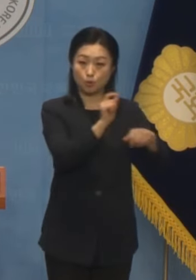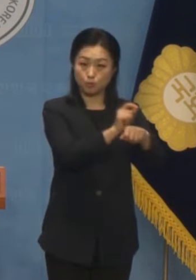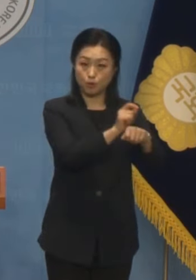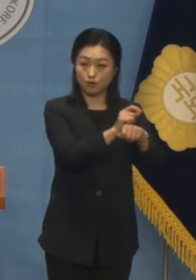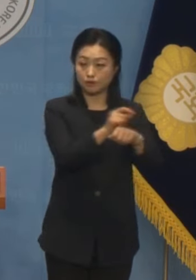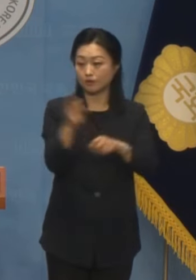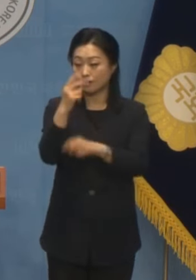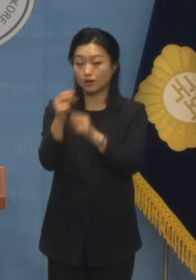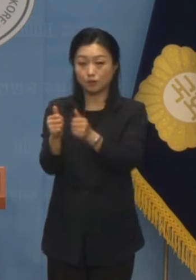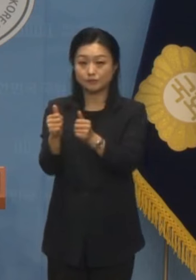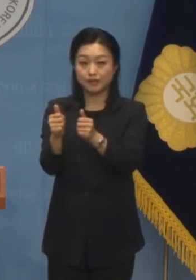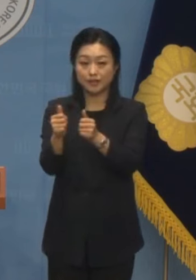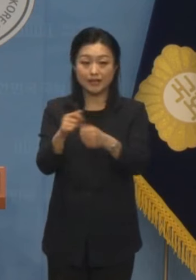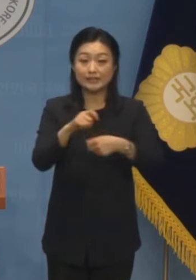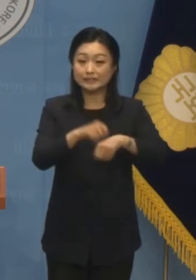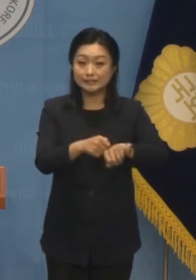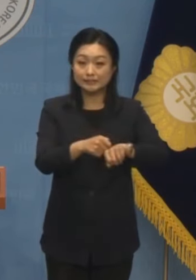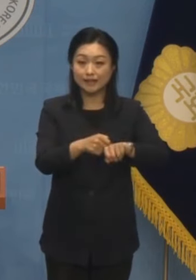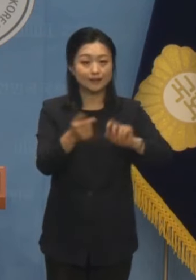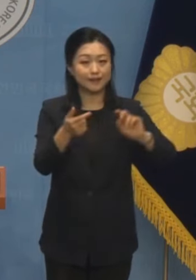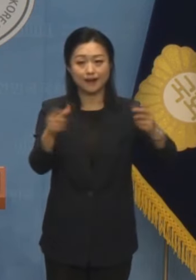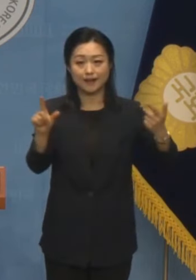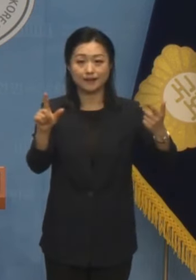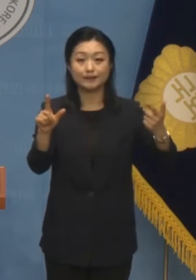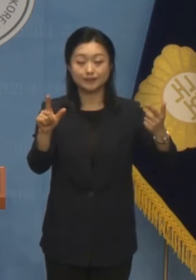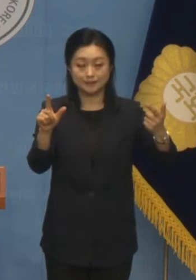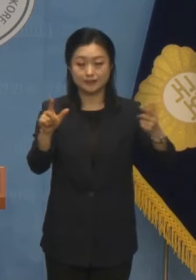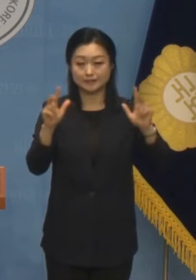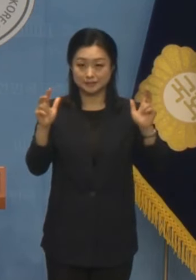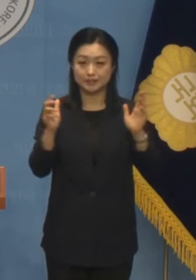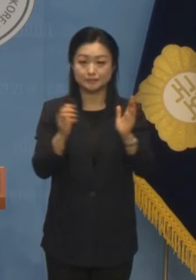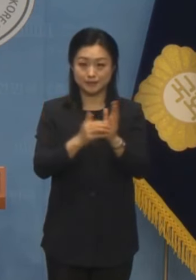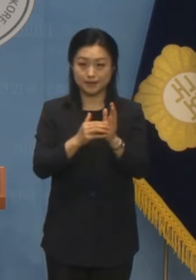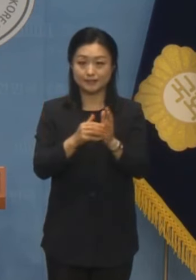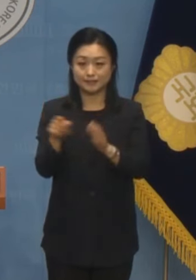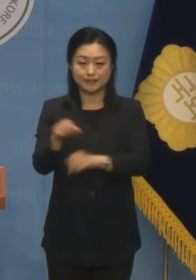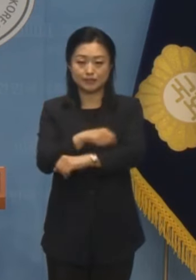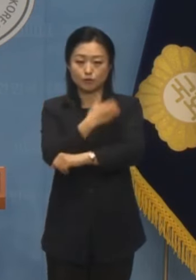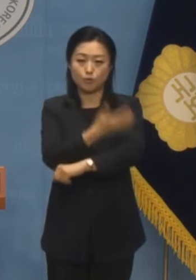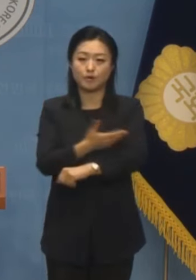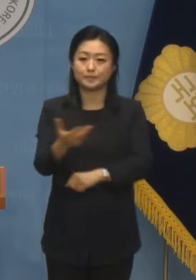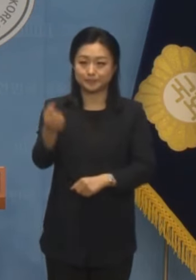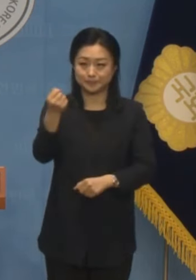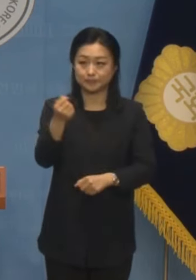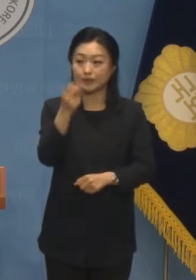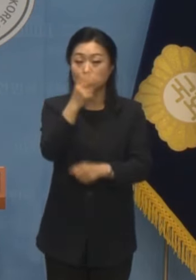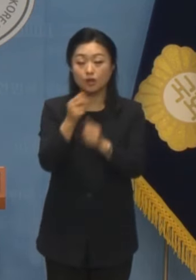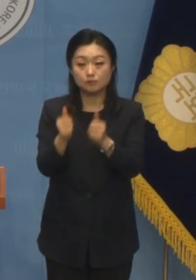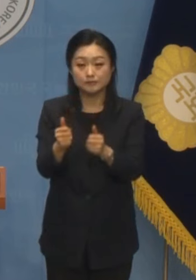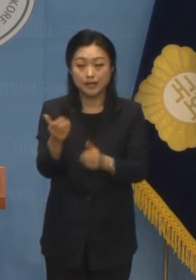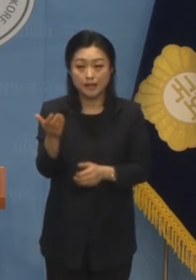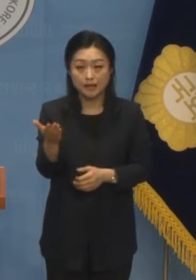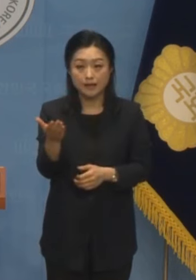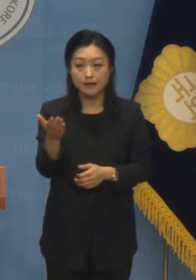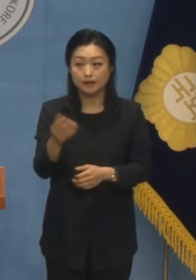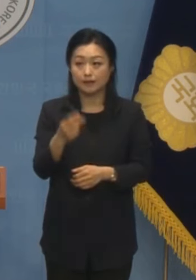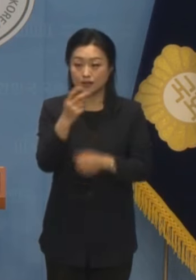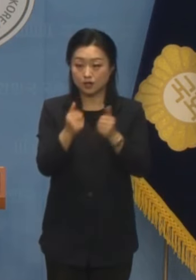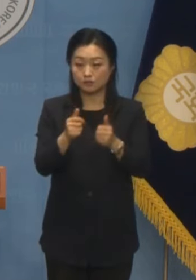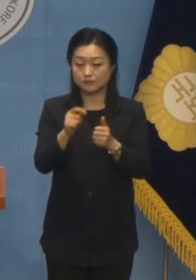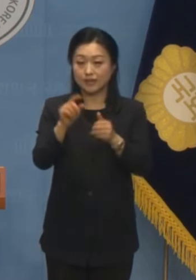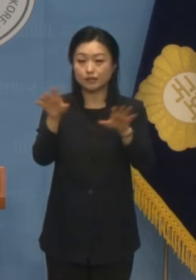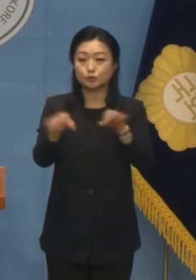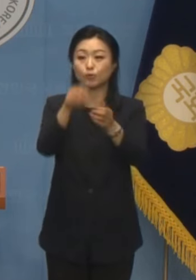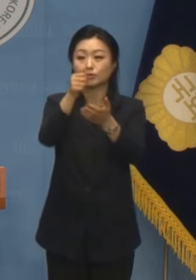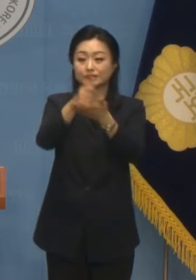공무원과 검사의 경우의 징계가 매우 다르게 그동안 작동이 되어 왔고 그리고 검사의 경우에는